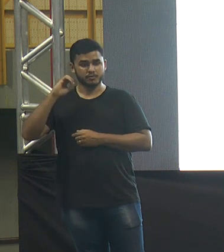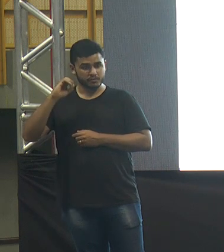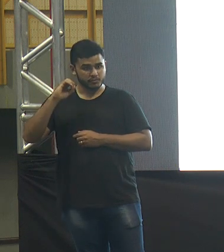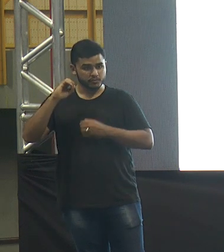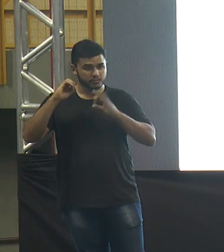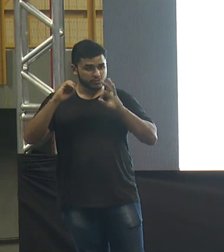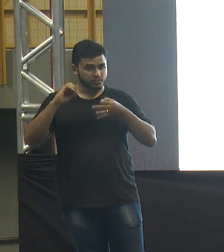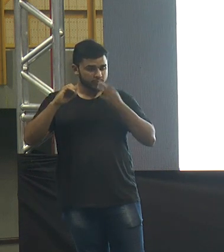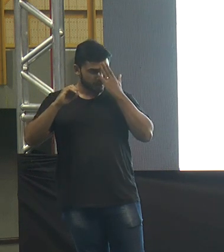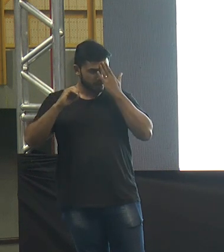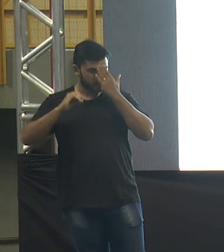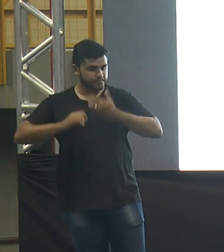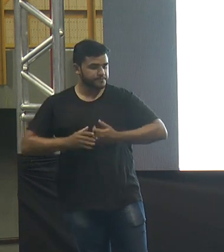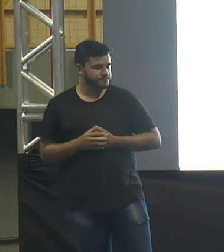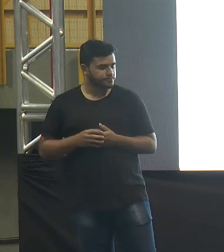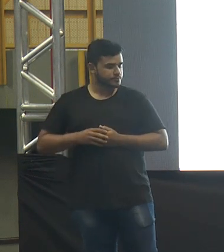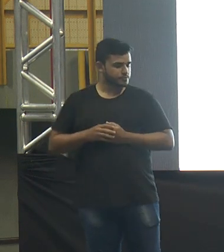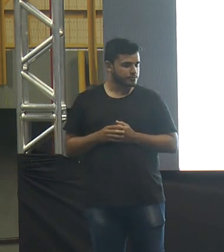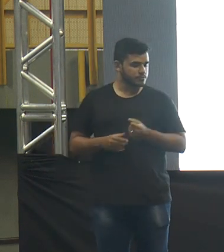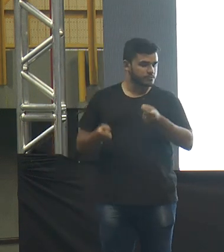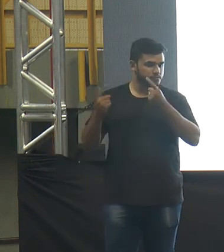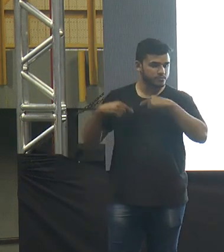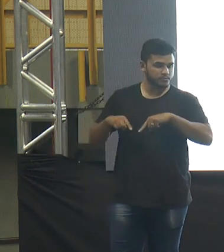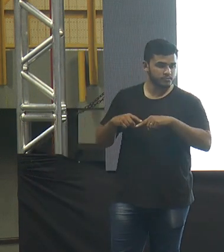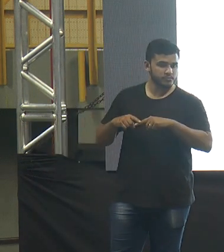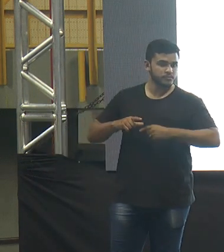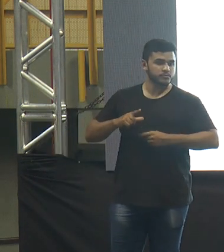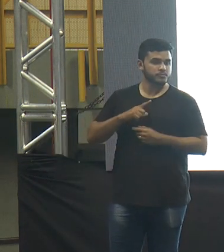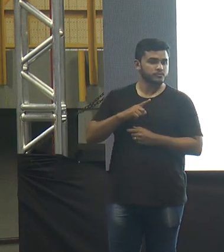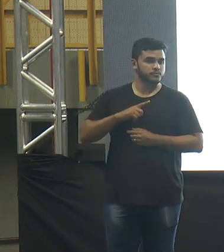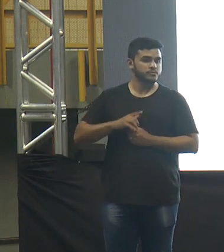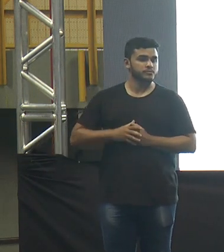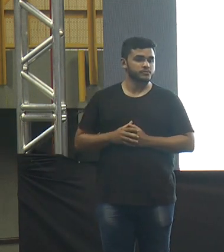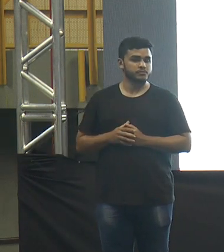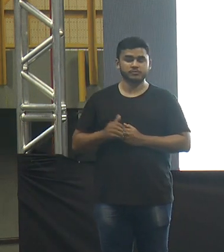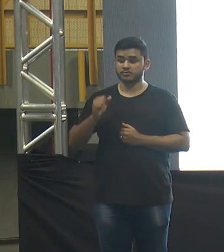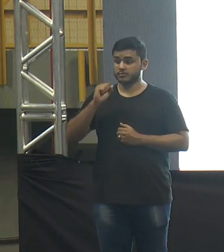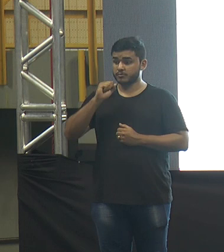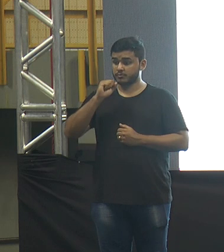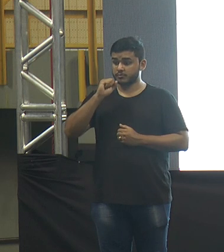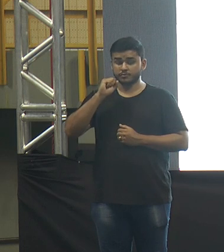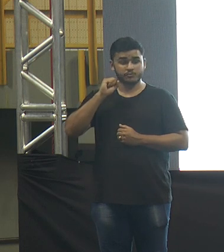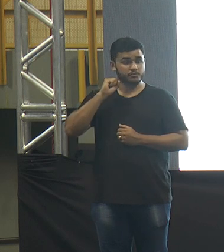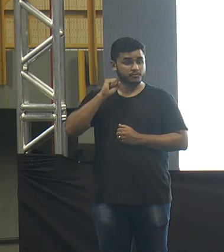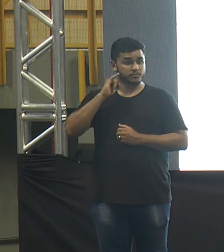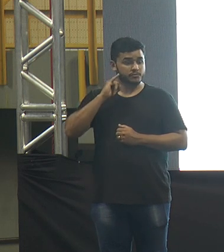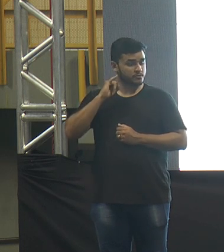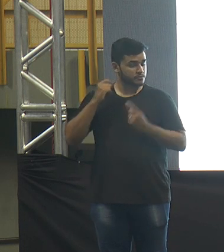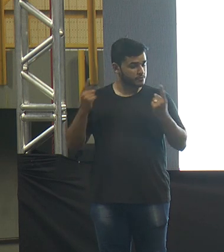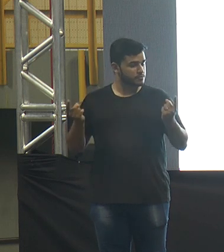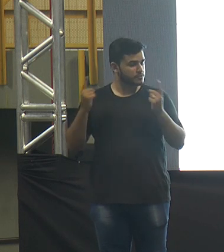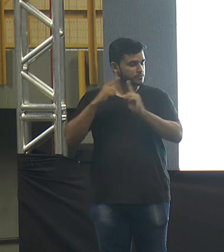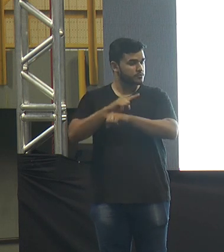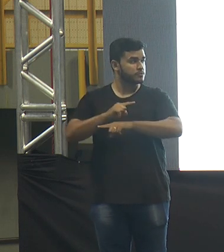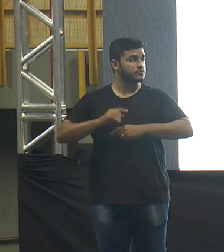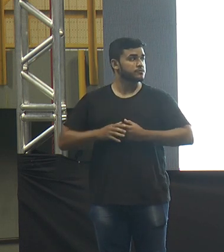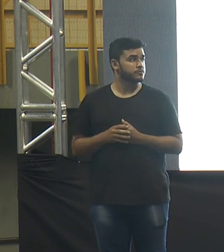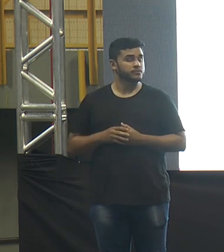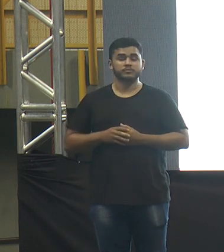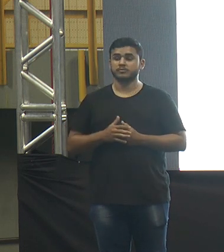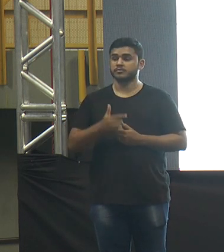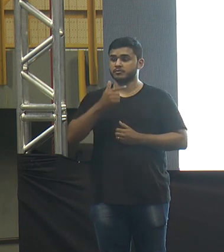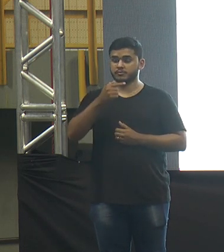930. A reação do benzeno, tu não vai inverter? Se tu inverte a reação do benzeno, quanto é que vale o benzeno?